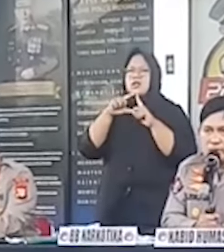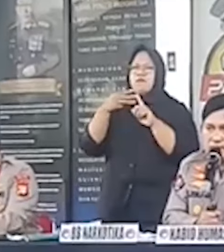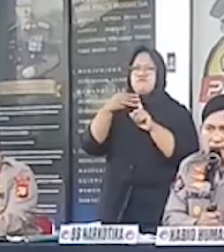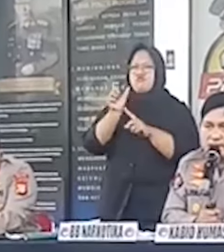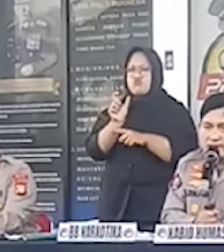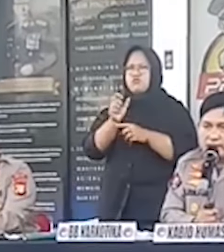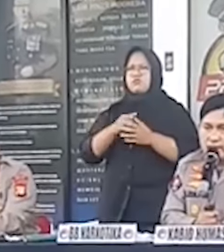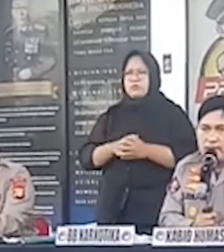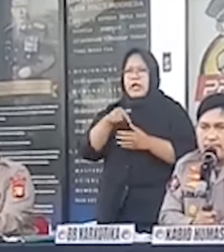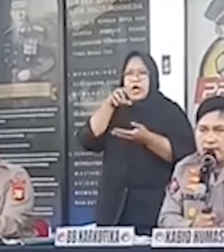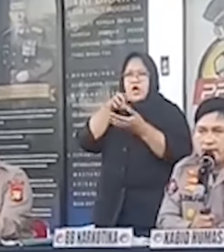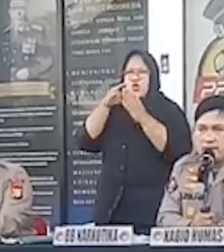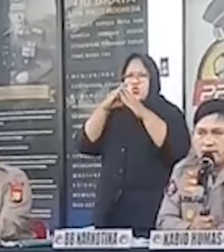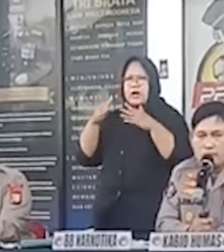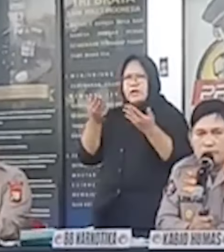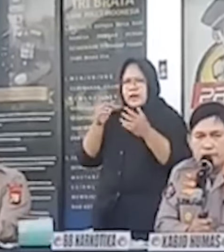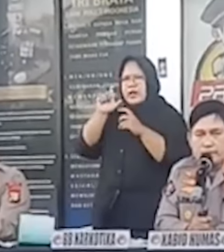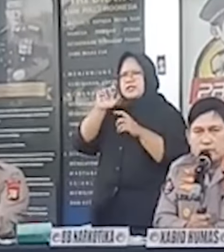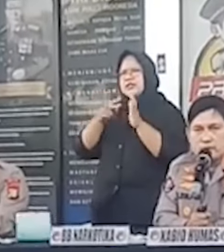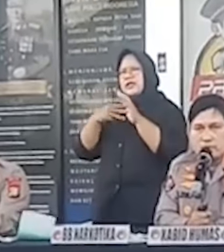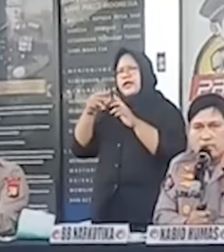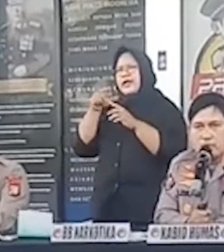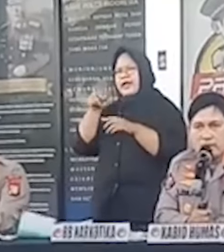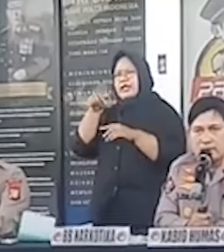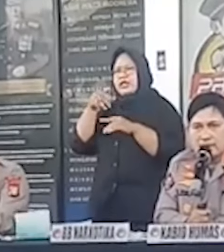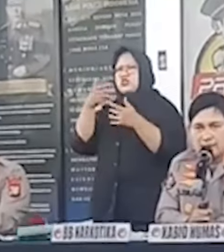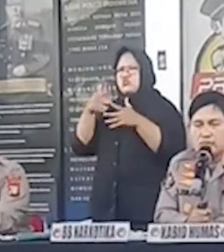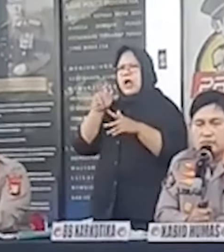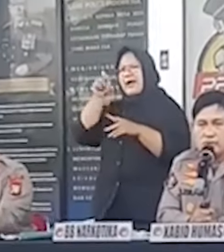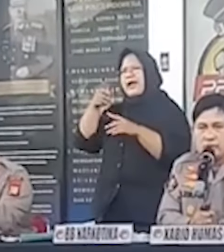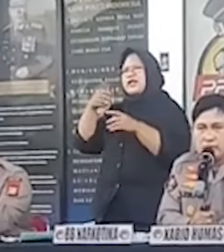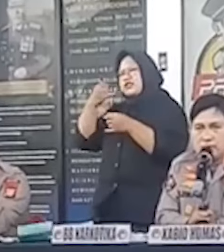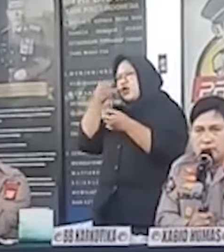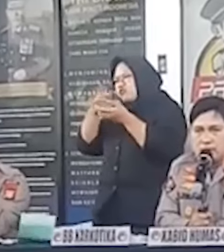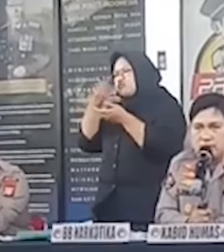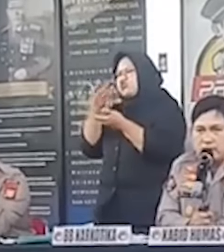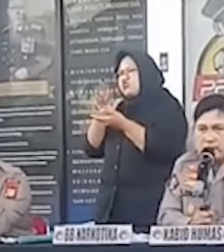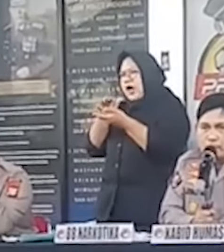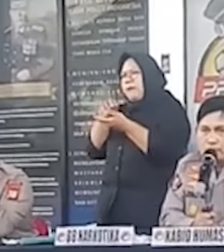2018, Bobby Joseph terpaksa menjadi driver ojol karena sepi tawaran bermain sinetron.